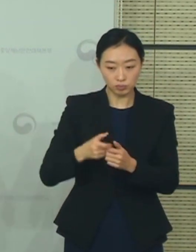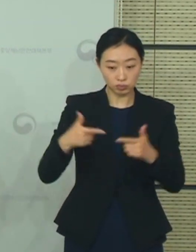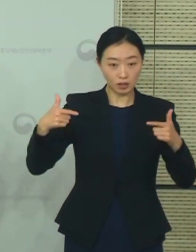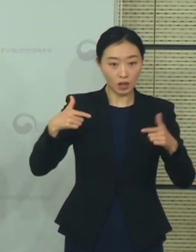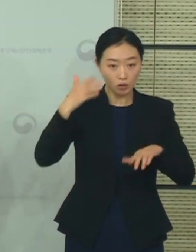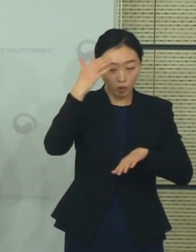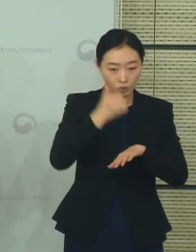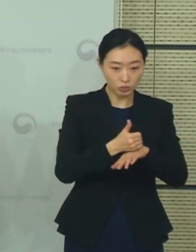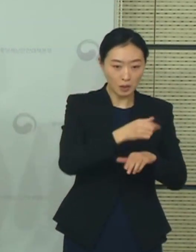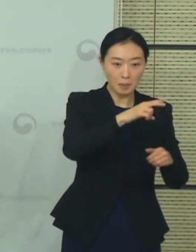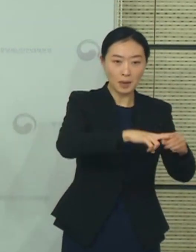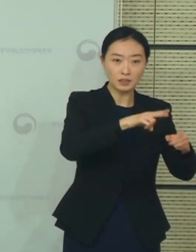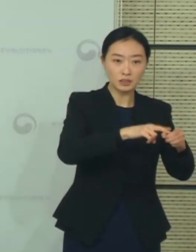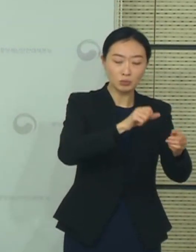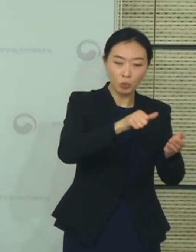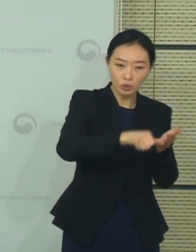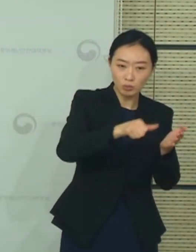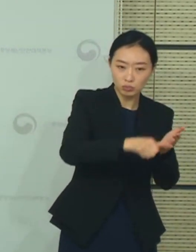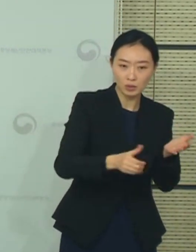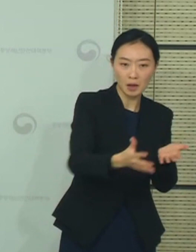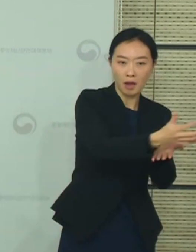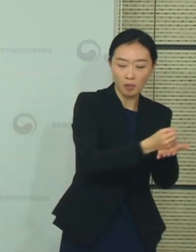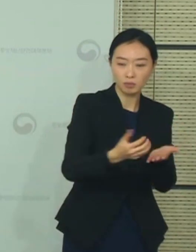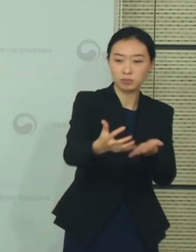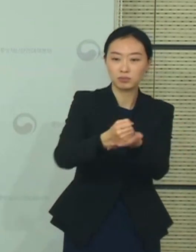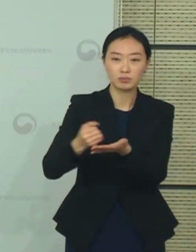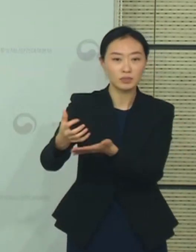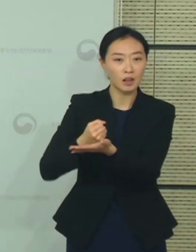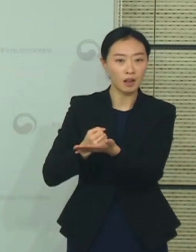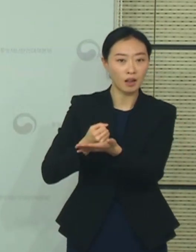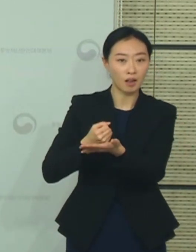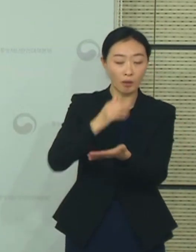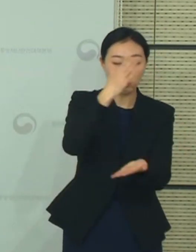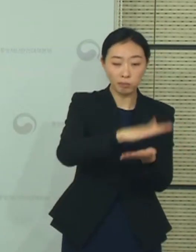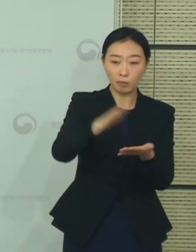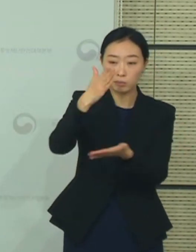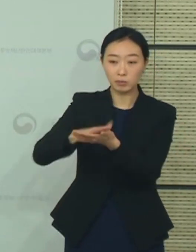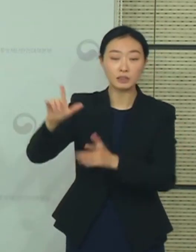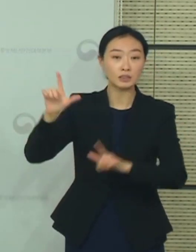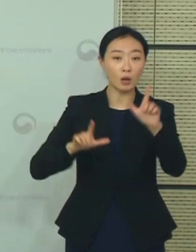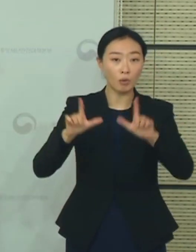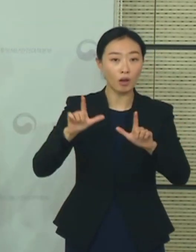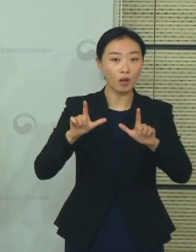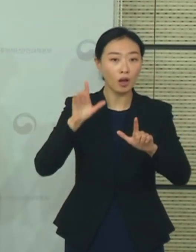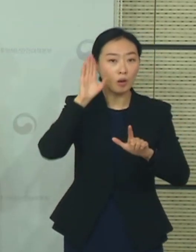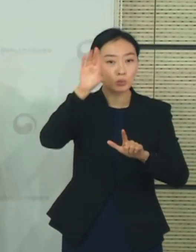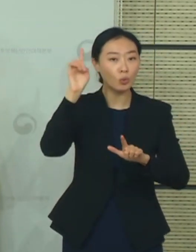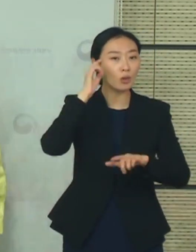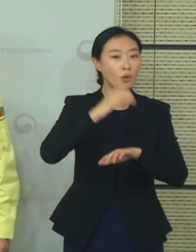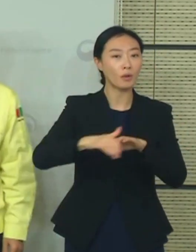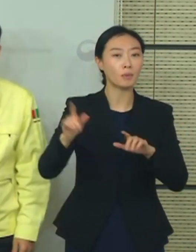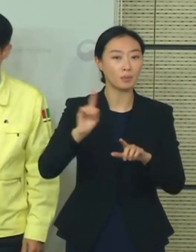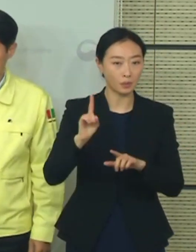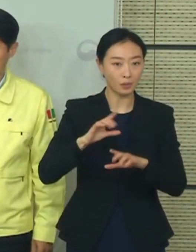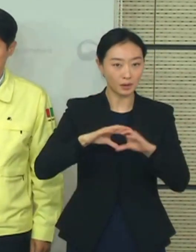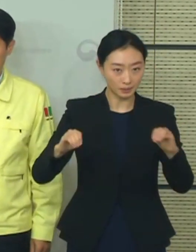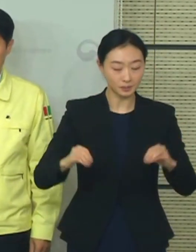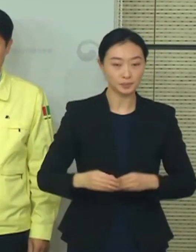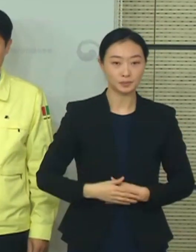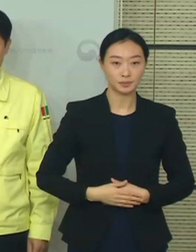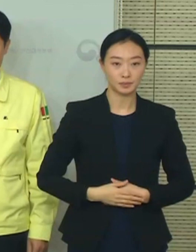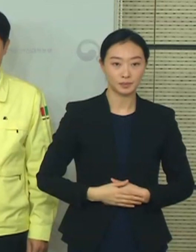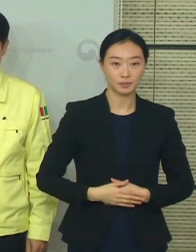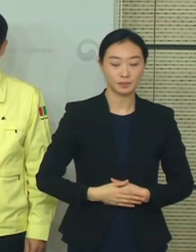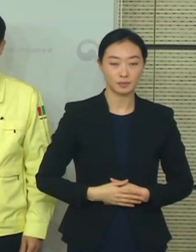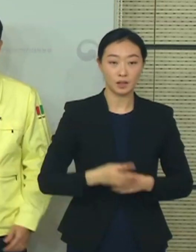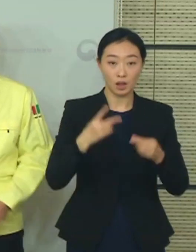것 같은데요. 이런 뭐 생필품이나 식료품 품귀 현상 어떻게 대처하실 건지 지금 상황 어떻게 판단하고 계신지 그런 것 좀 궁금하고요. 두 번째